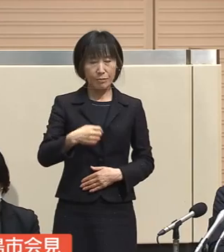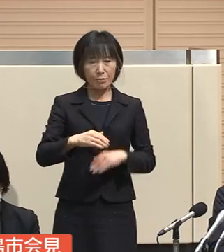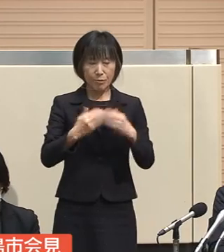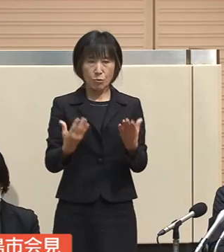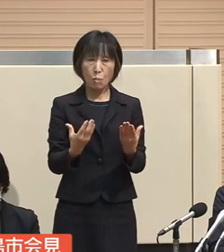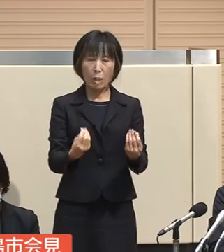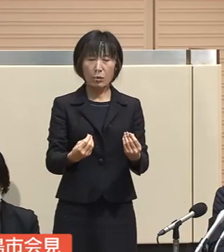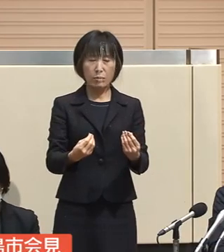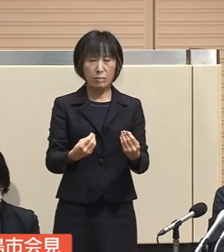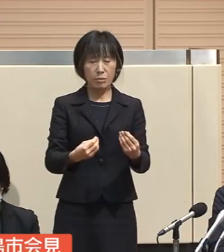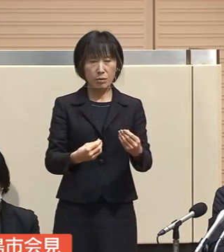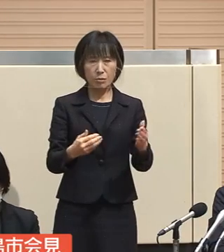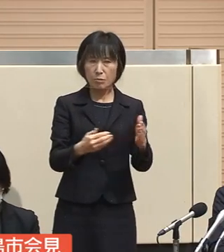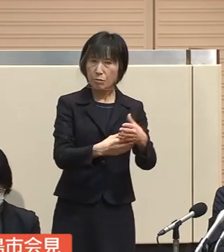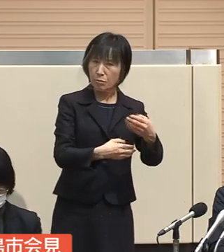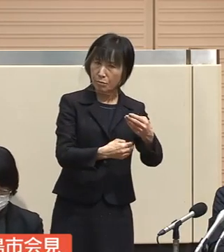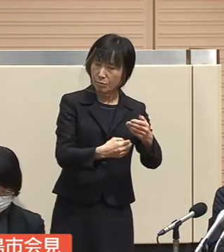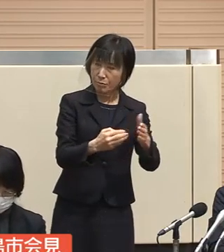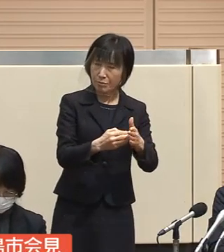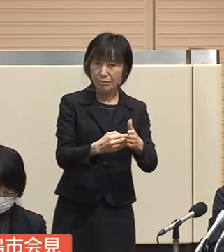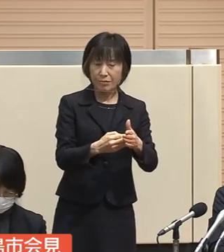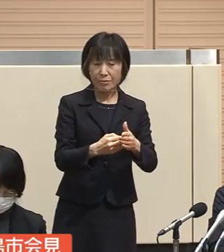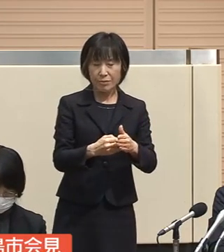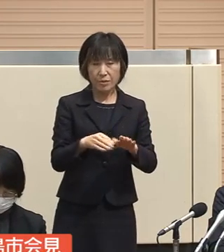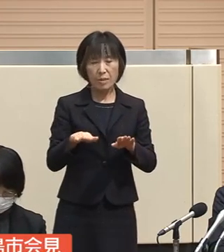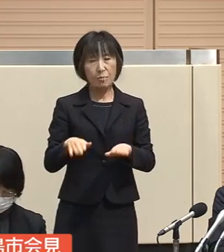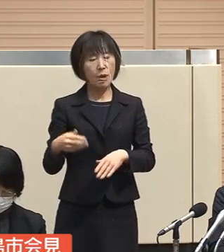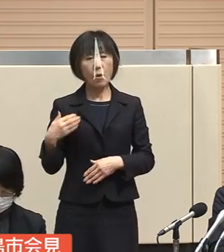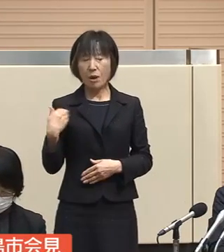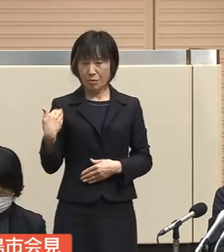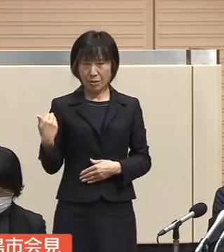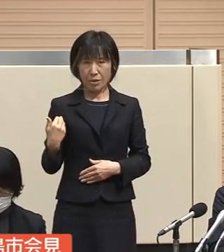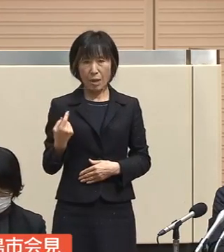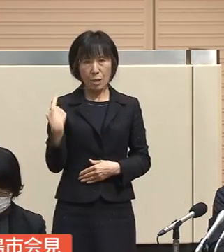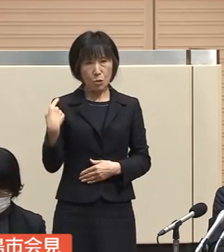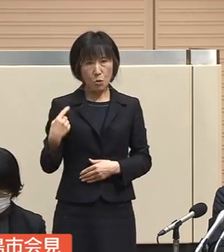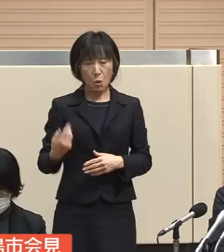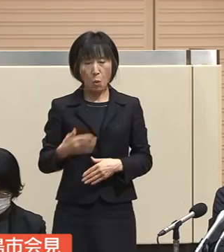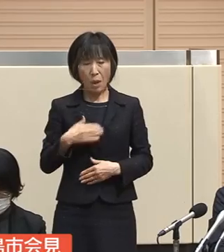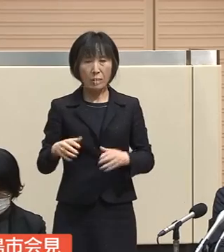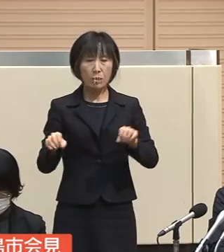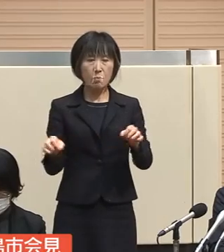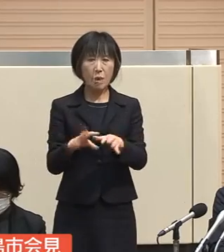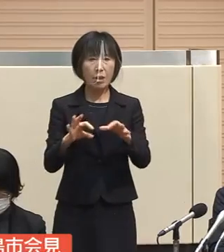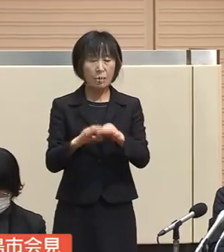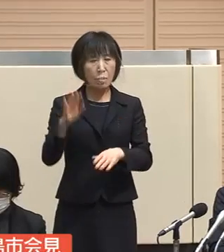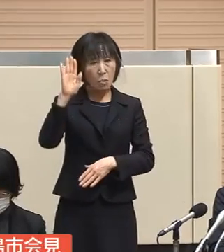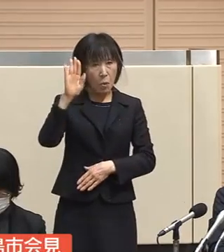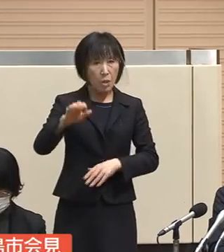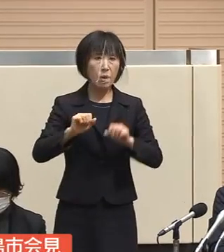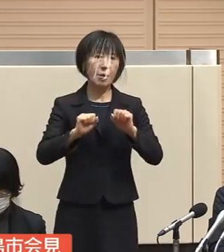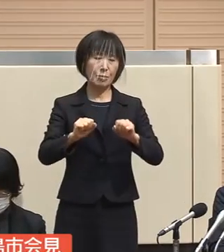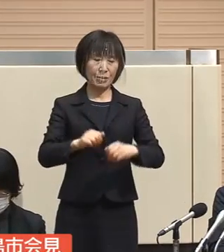今のところは分かりません。まさに本当に昨日分かったばっかりなので、今からというところです、はい。